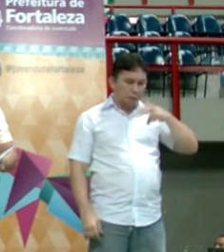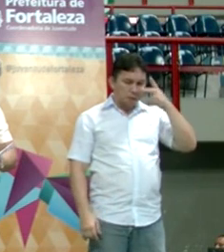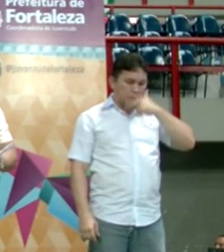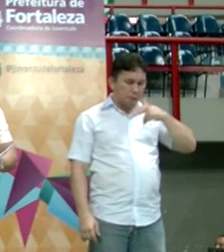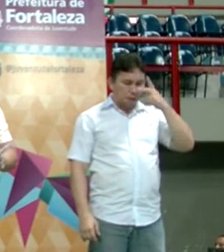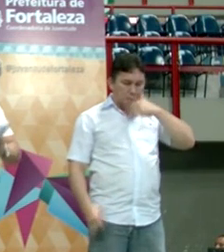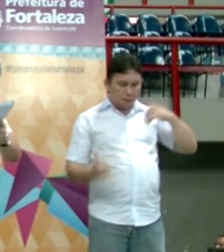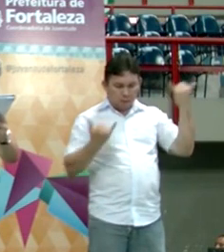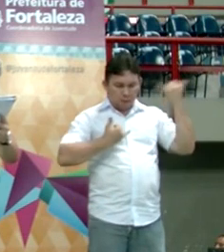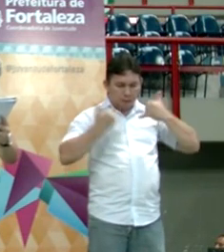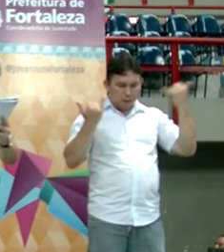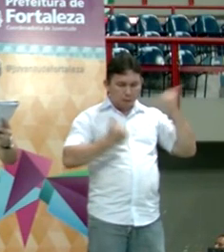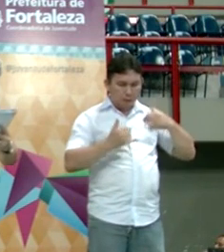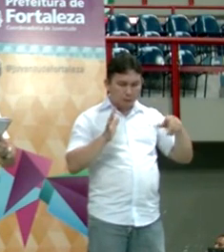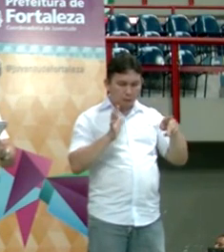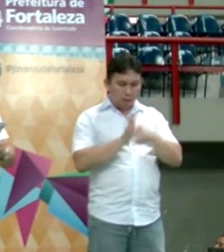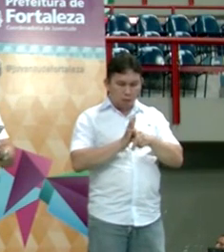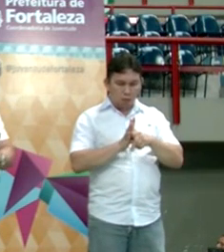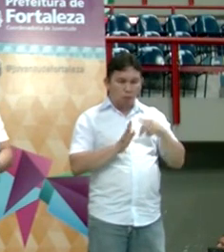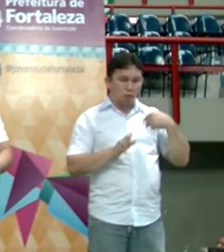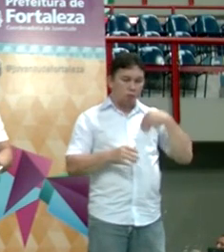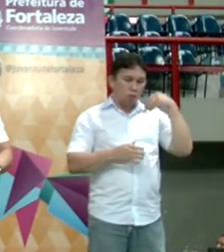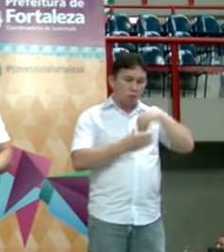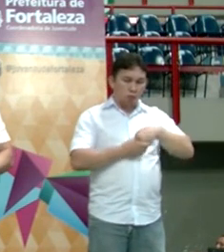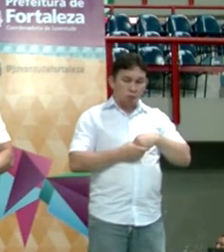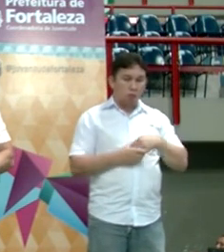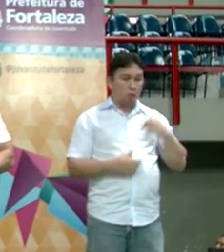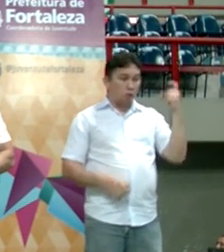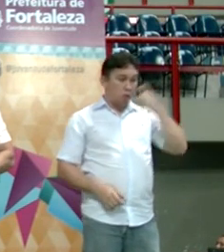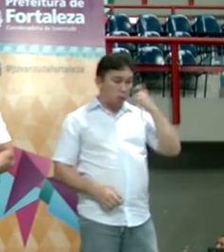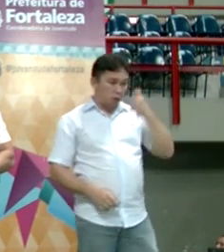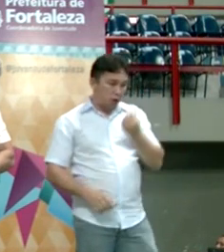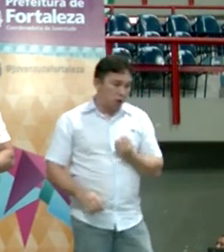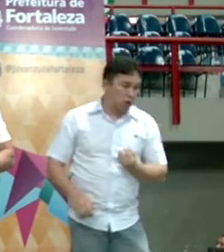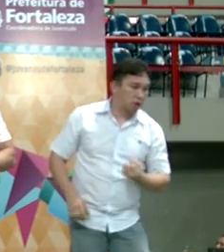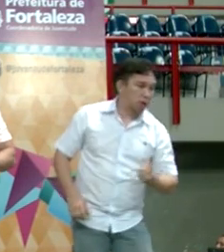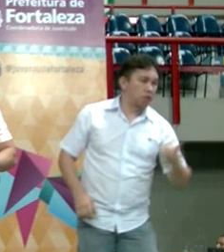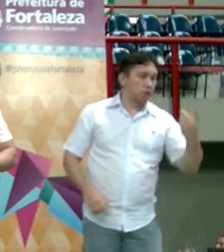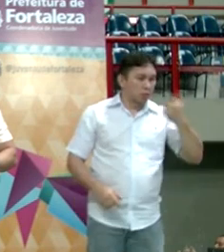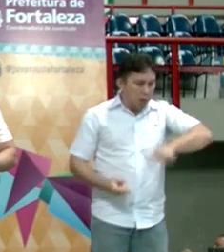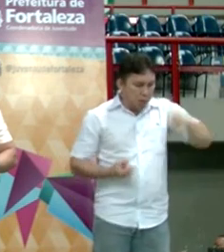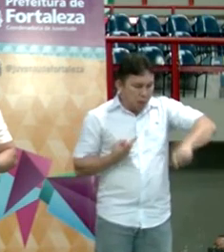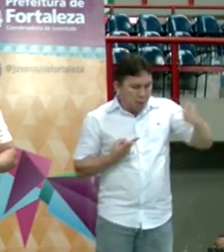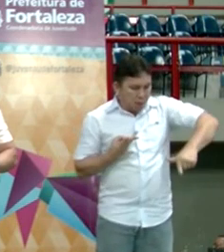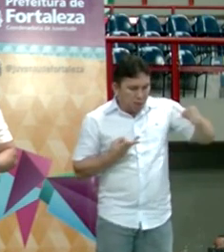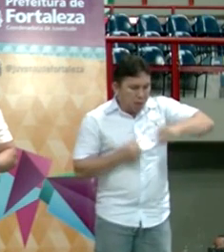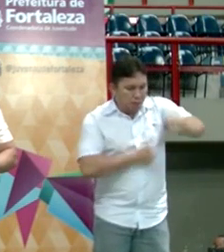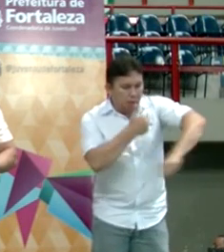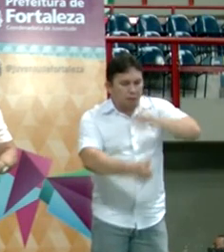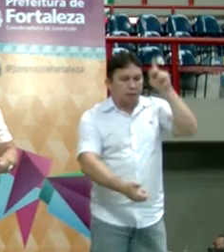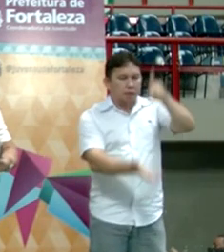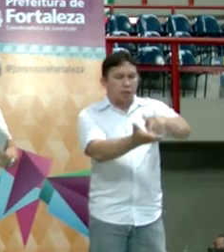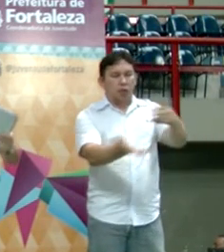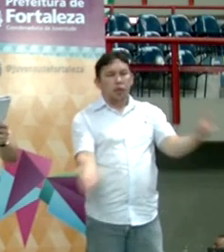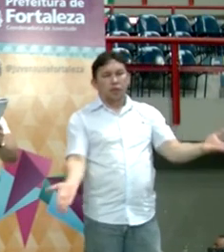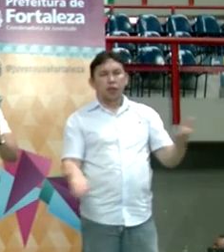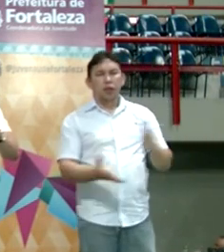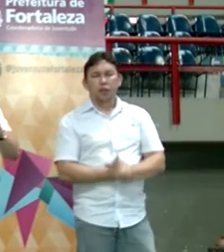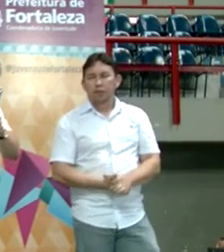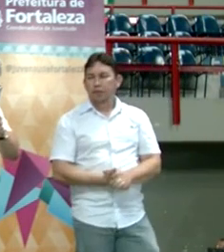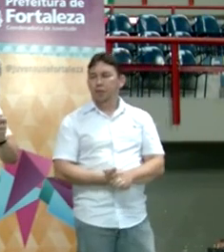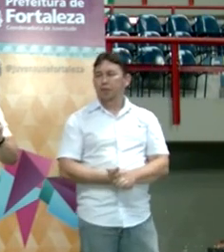repetição. Tá? O próprio Goebbels não diz que uma mentira dita 100 vezes pode se tornar